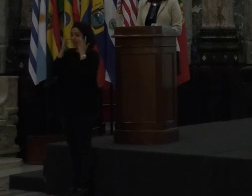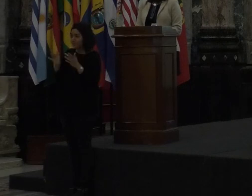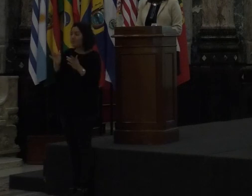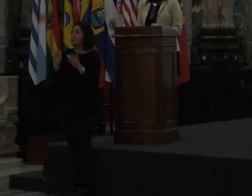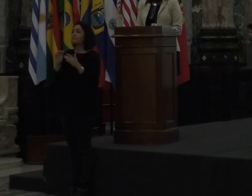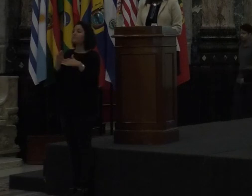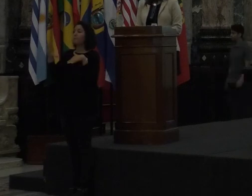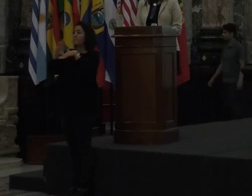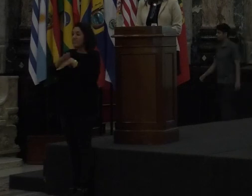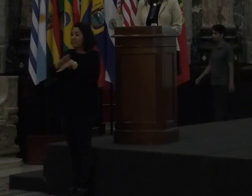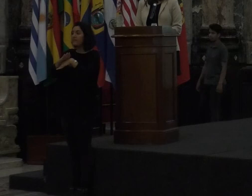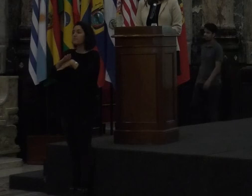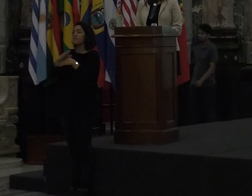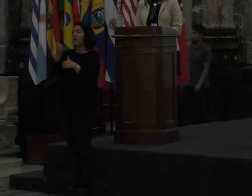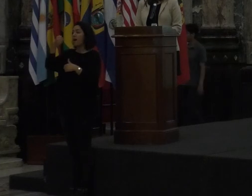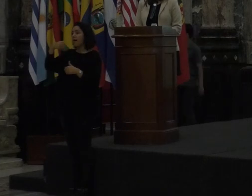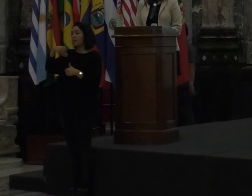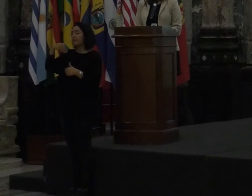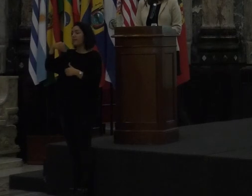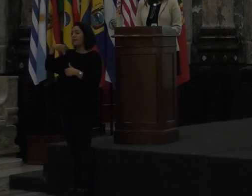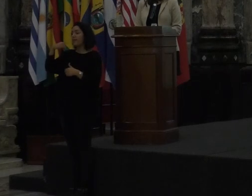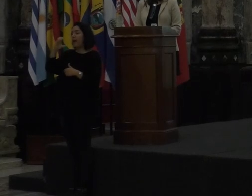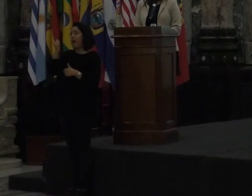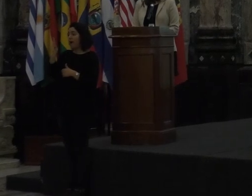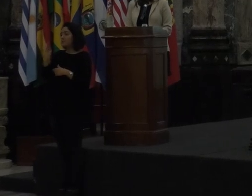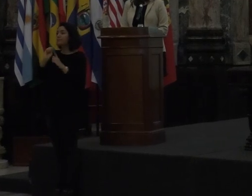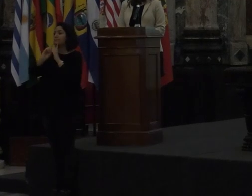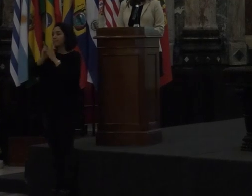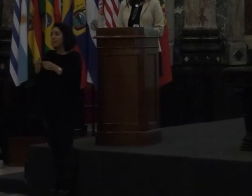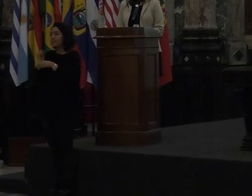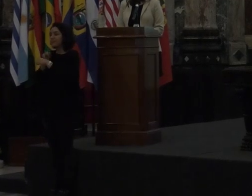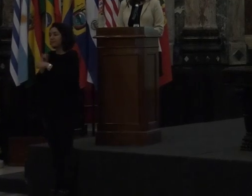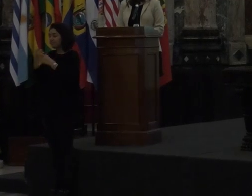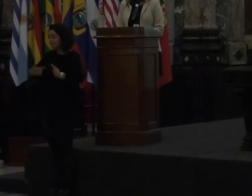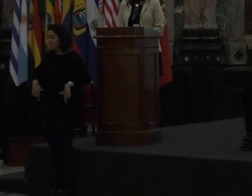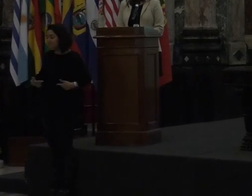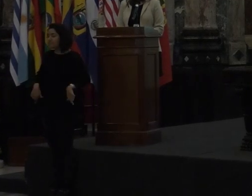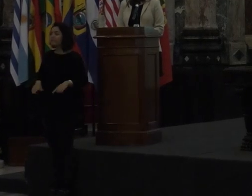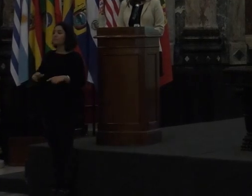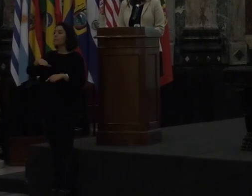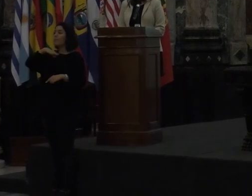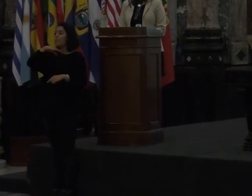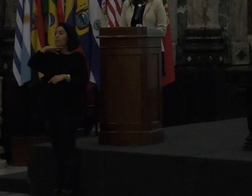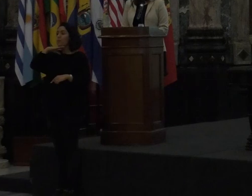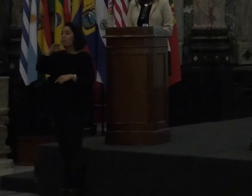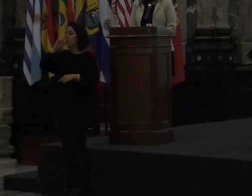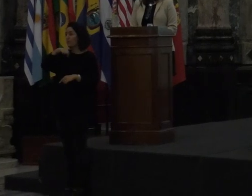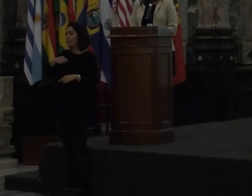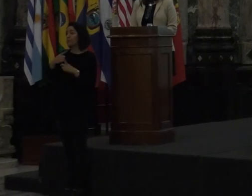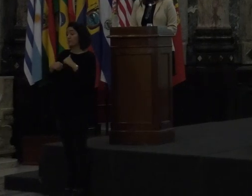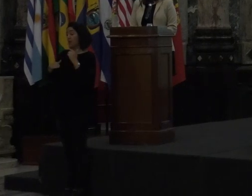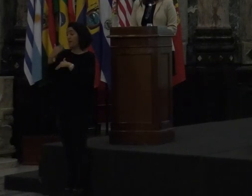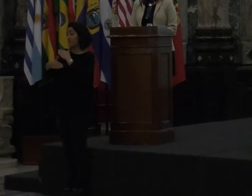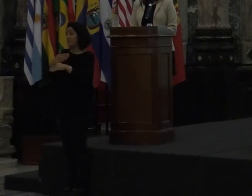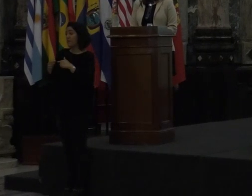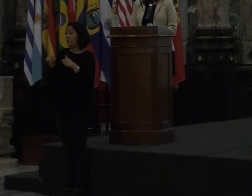de Desarrollo Social, ANCAF y las Intendencias de Montevideo y Canelones. Hemos avanzado en convenios marcos específicos